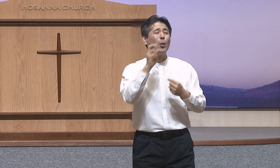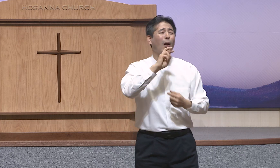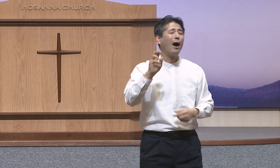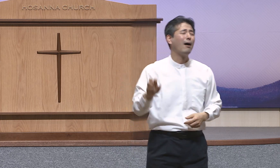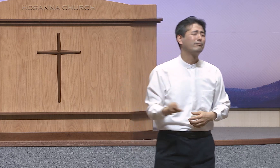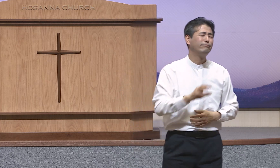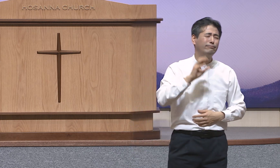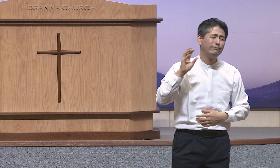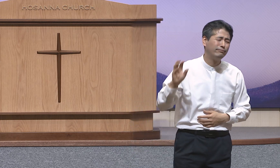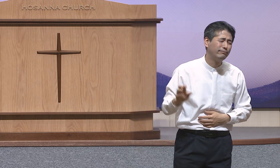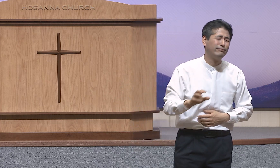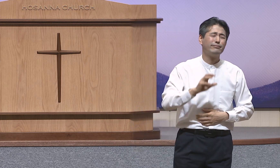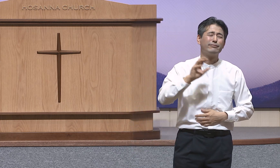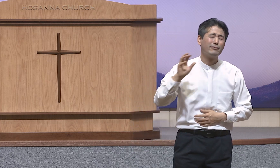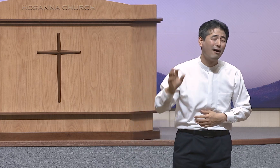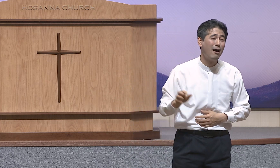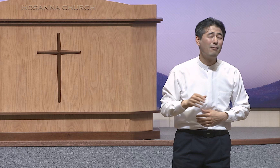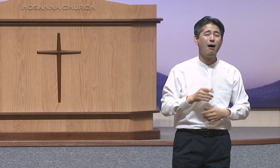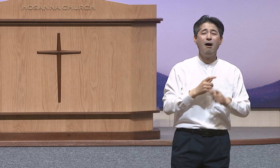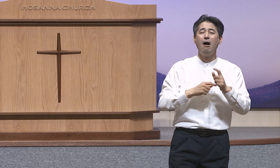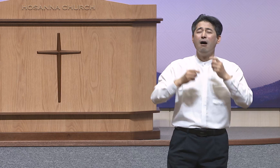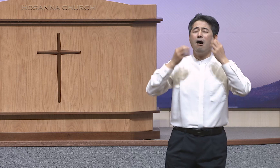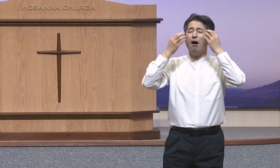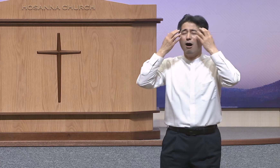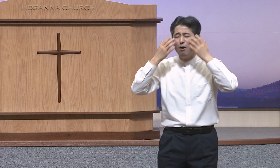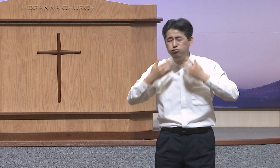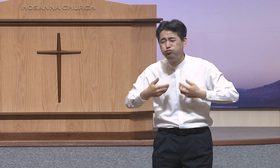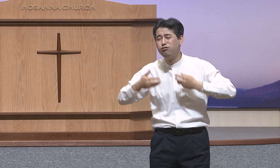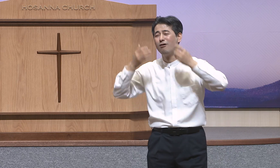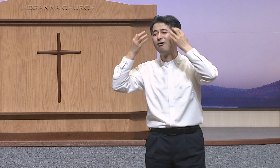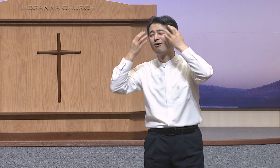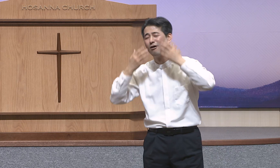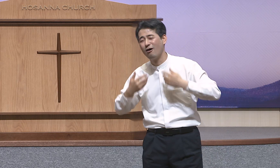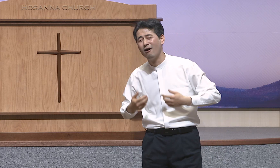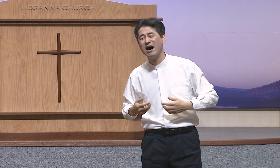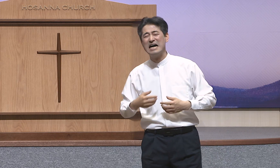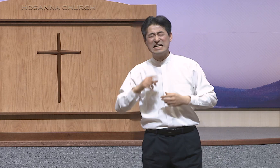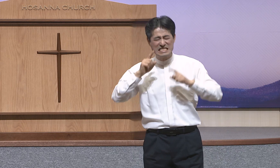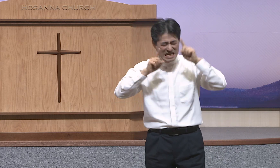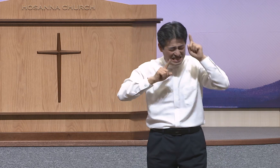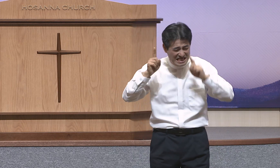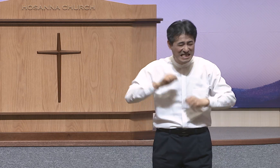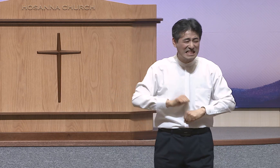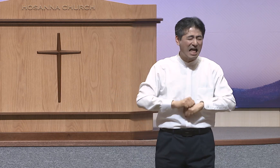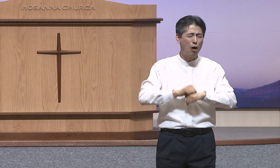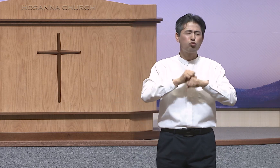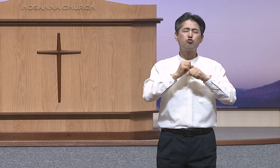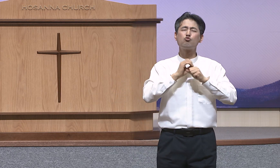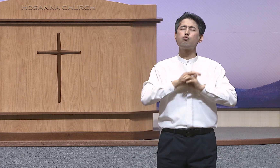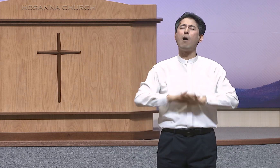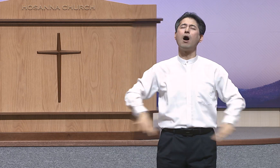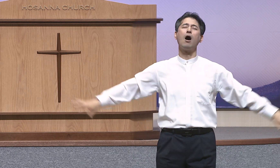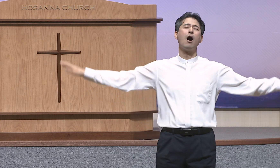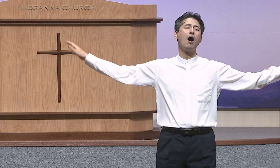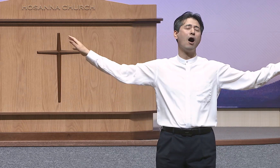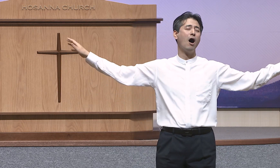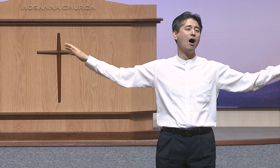섬기리. 그렇게 한없이 그 찬양을 부르면서 엄청나게 울었던 것 같아요. 지금까지 쌓여왔던 그